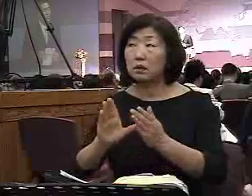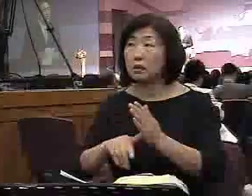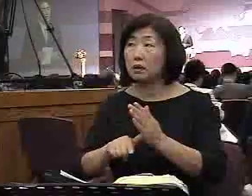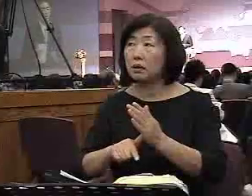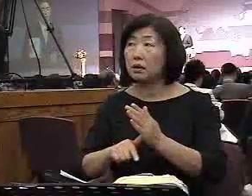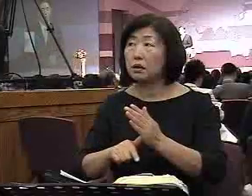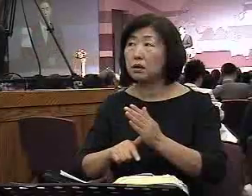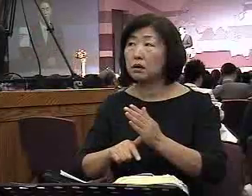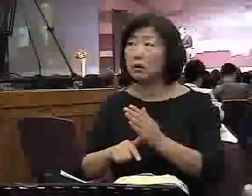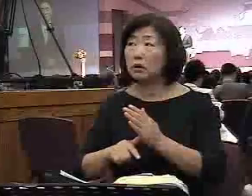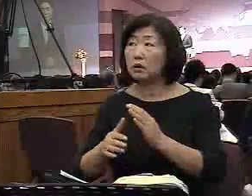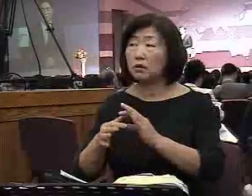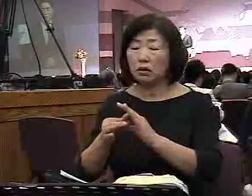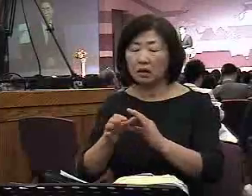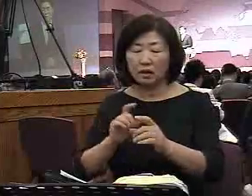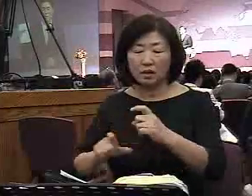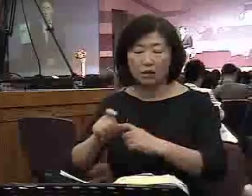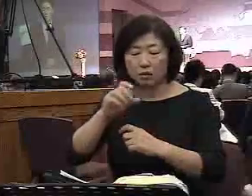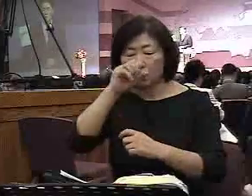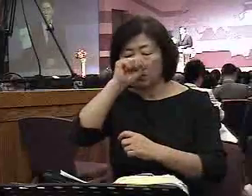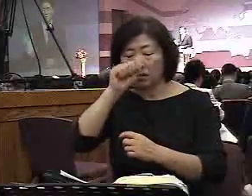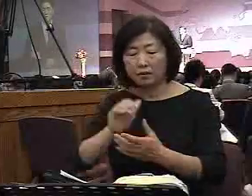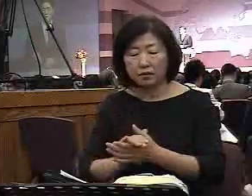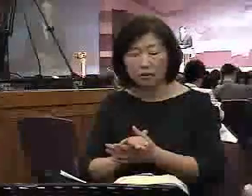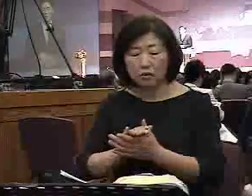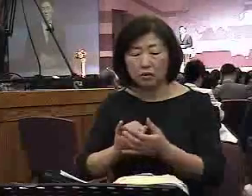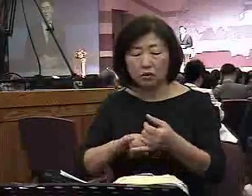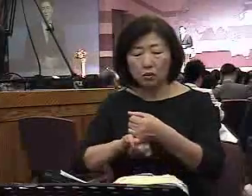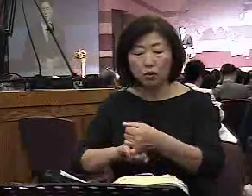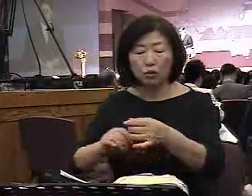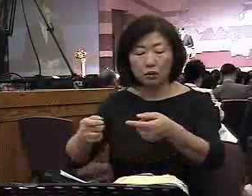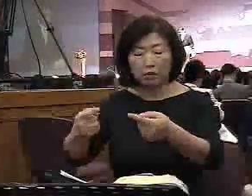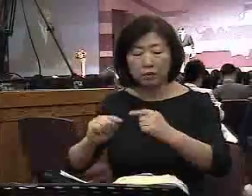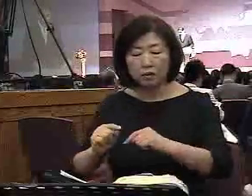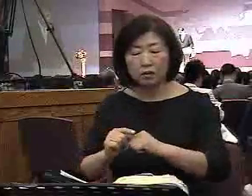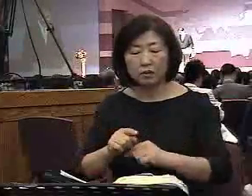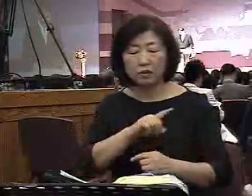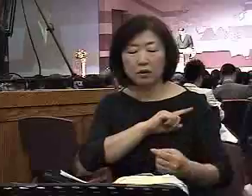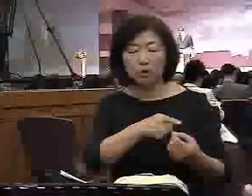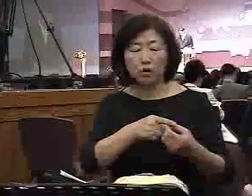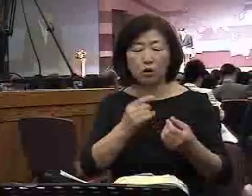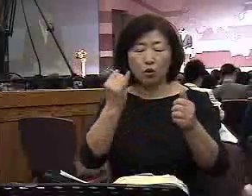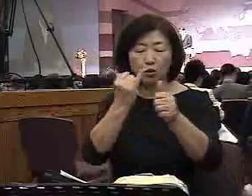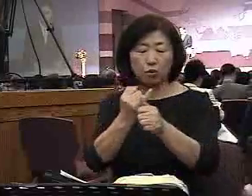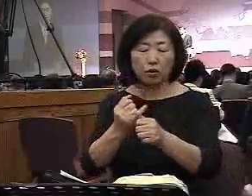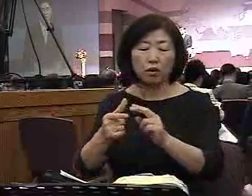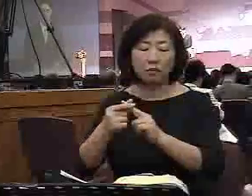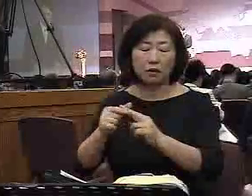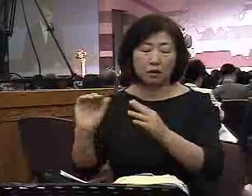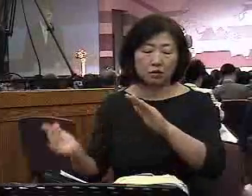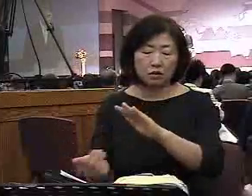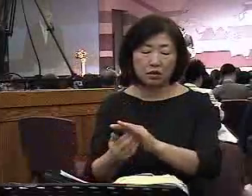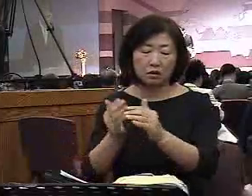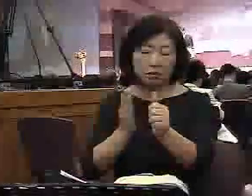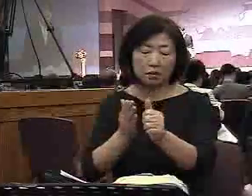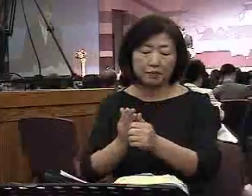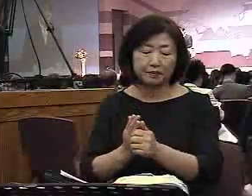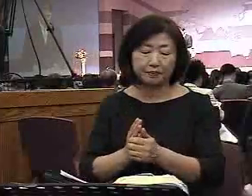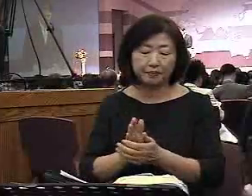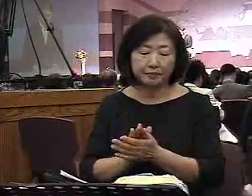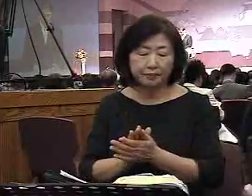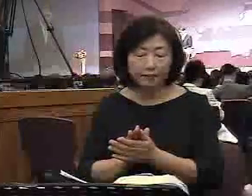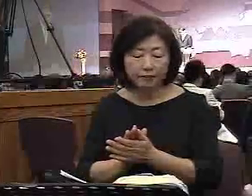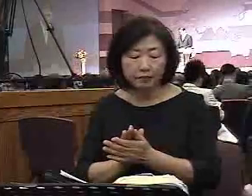좋으신 분들 더욱 환영합니다. 이번에 꼭 참석하셔서 최고의 부부 함께 이루어가시기를 간절히